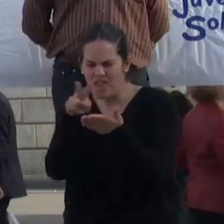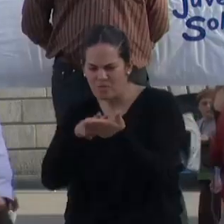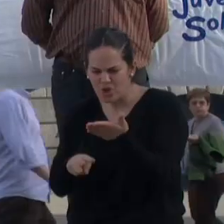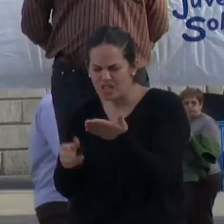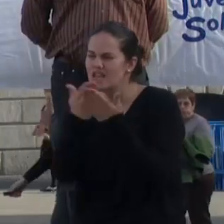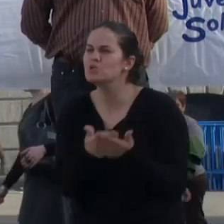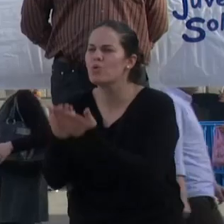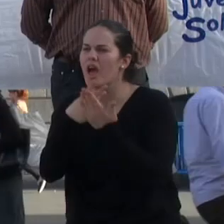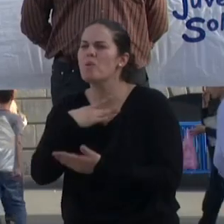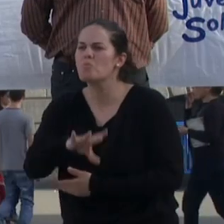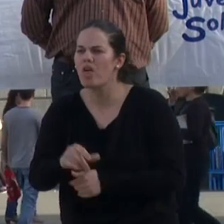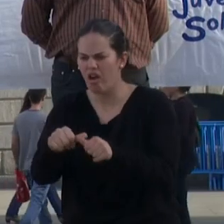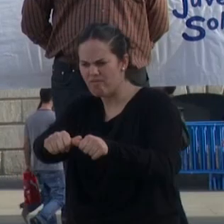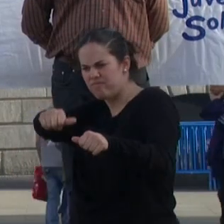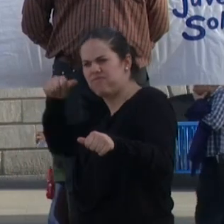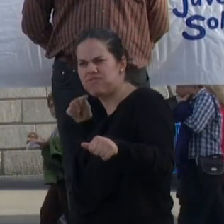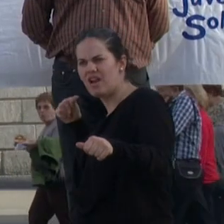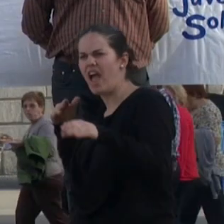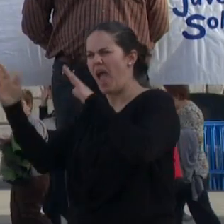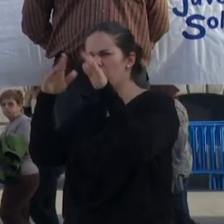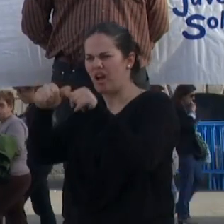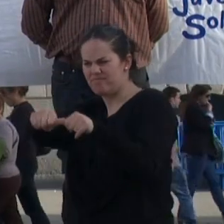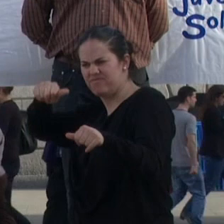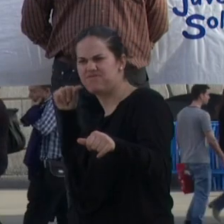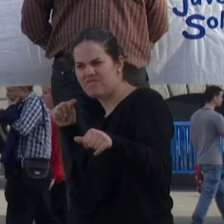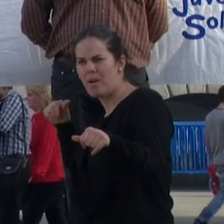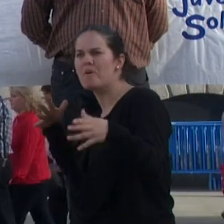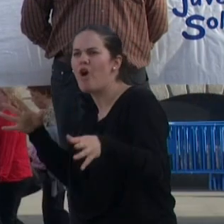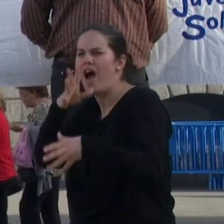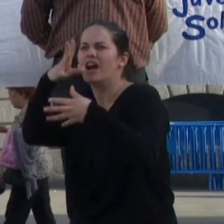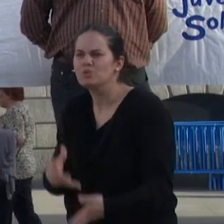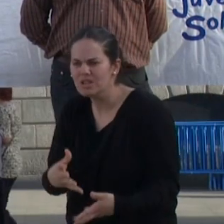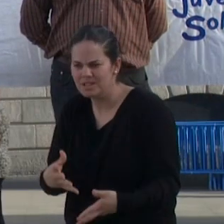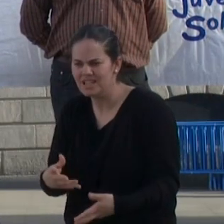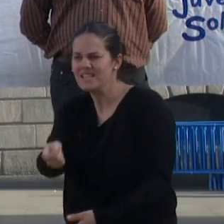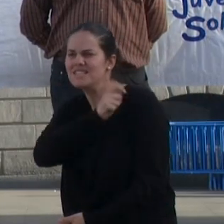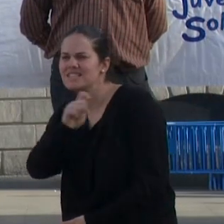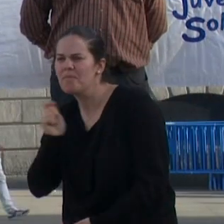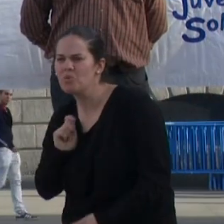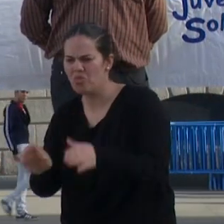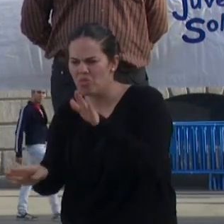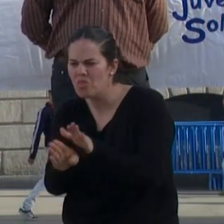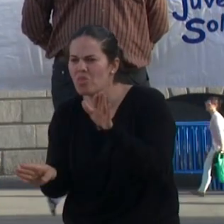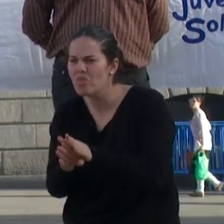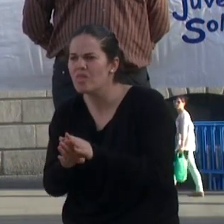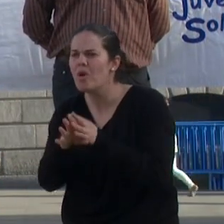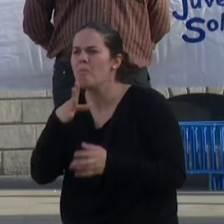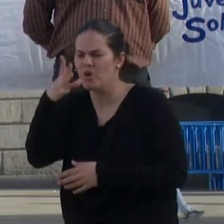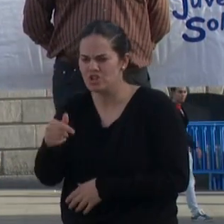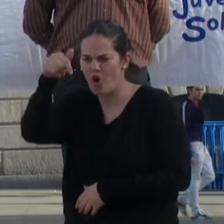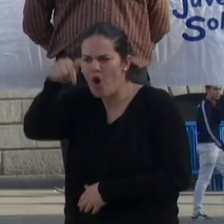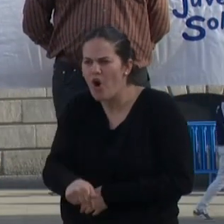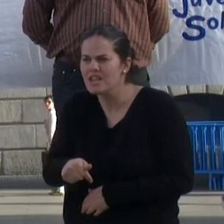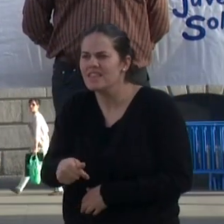como una historia de liberación de otras épocas, hoy más que nunca tenemos que recordar que